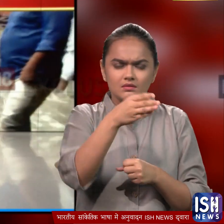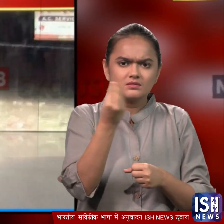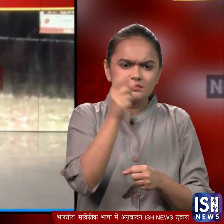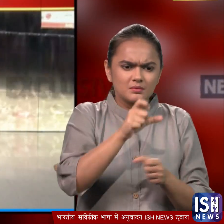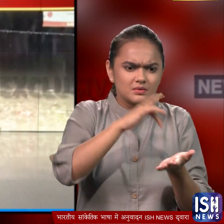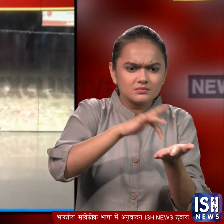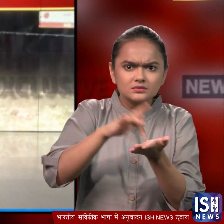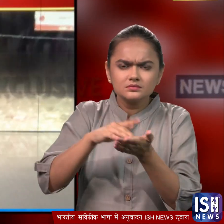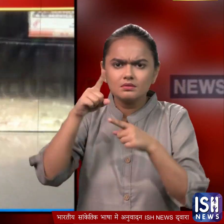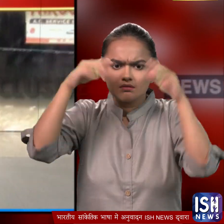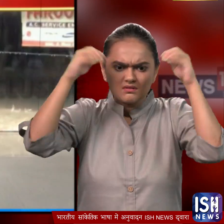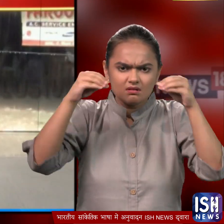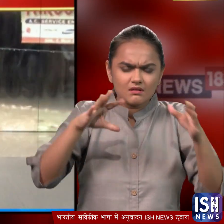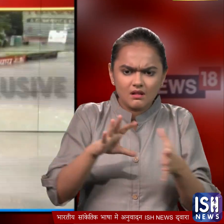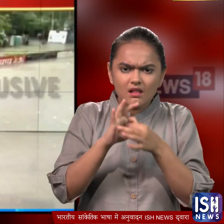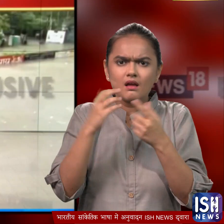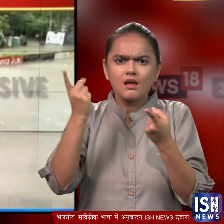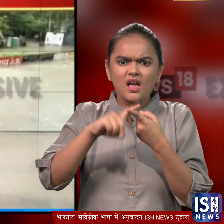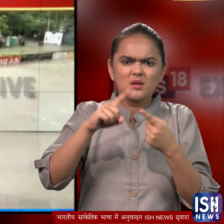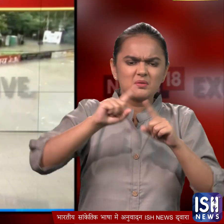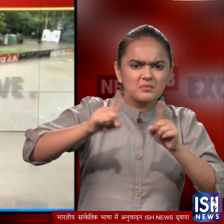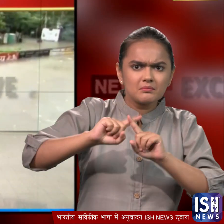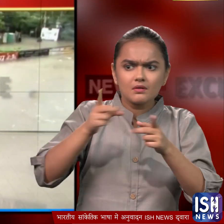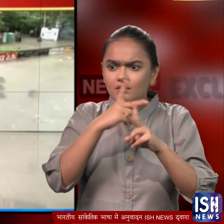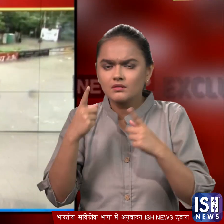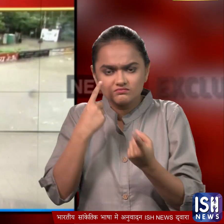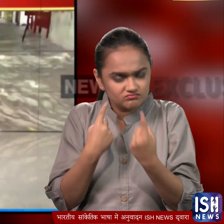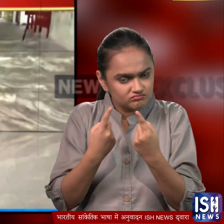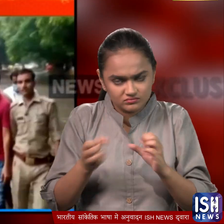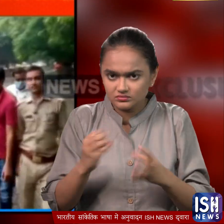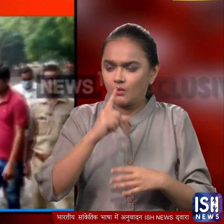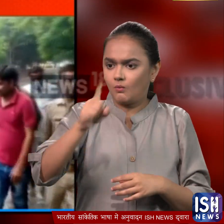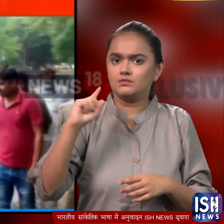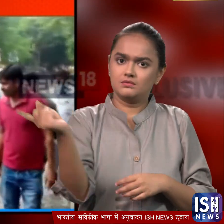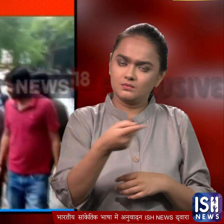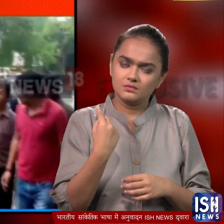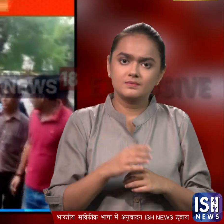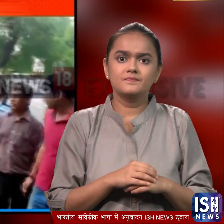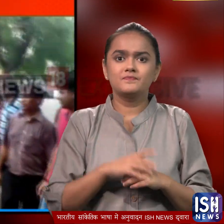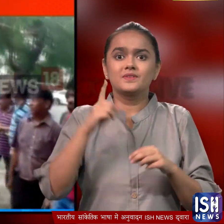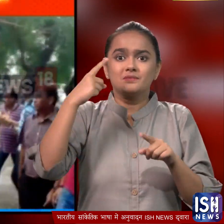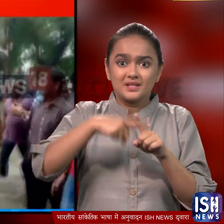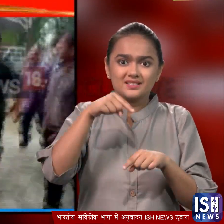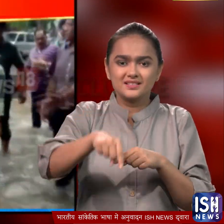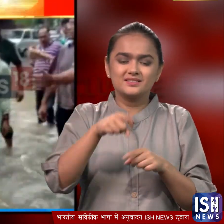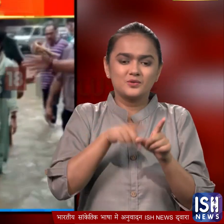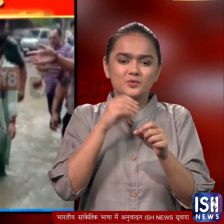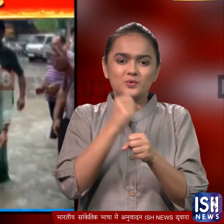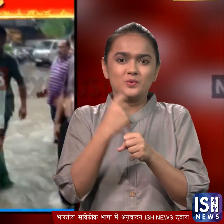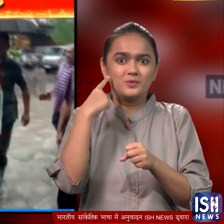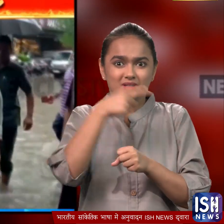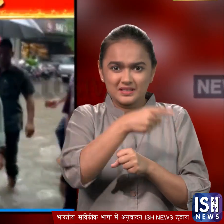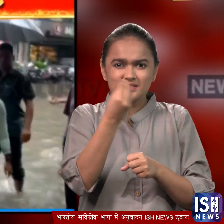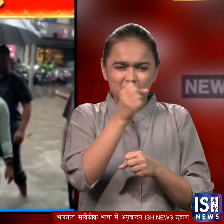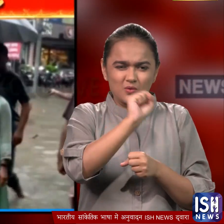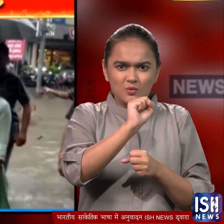को बारिश की वजह से हुए नुकसान का जायजा लेने का निर्देश दिया। और इस बीच योगी सरकार में मंत्री स्वाति